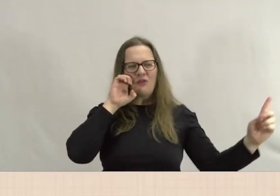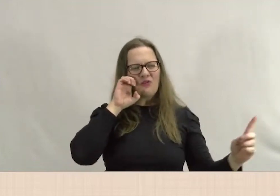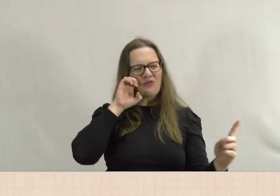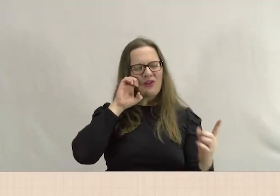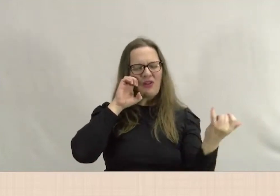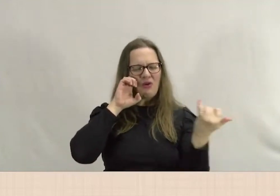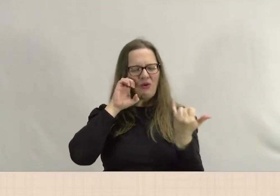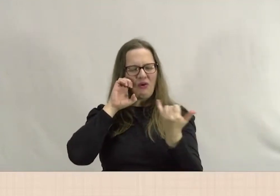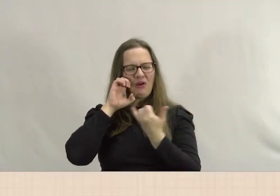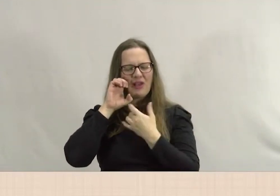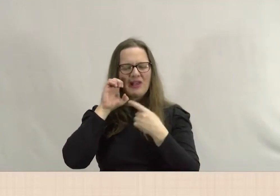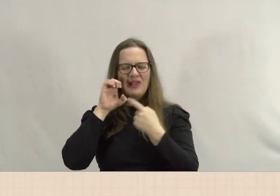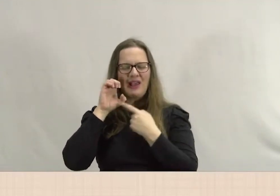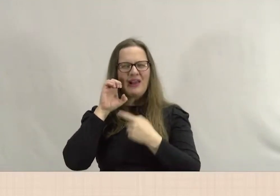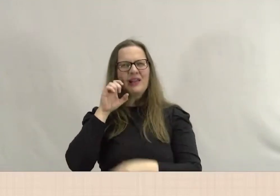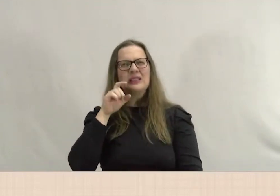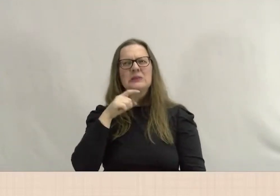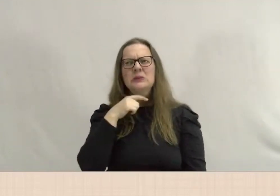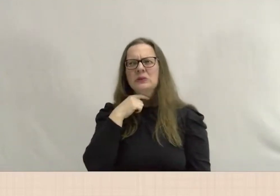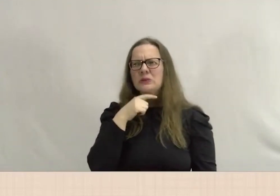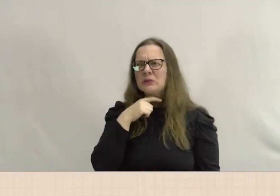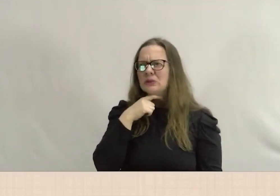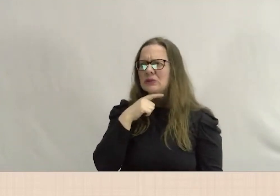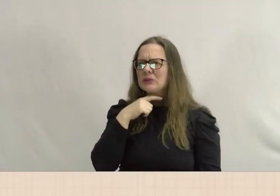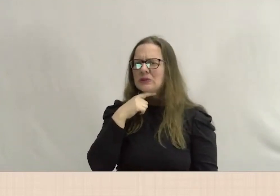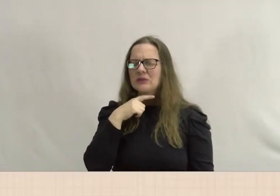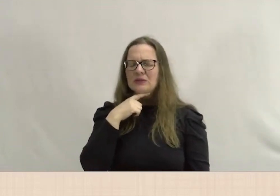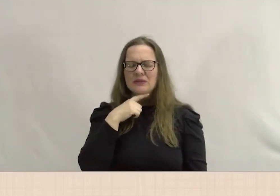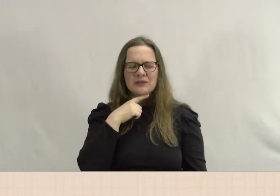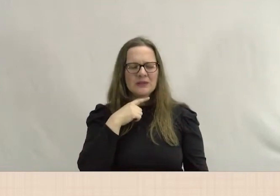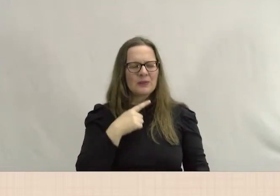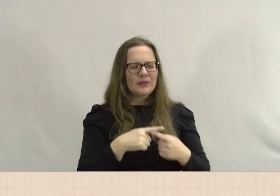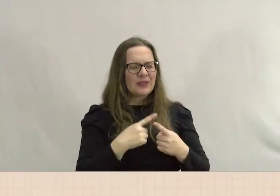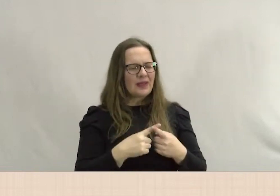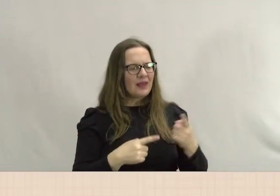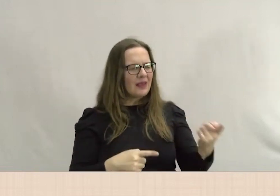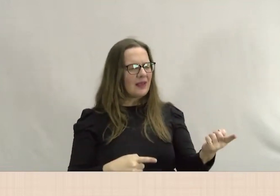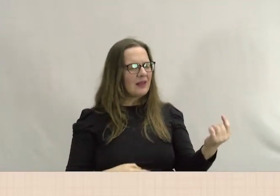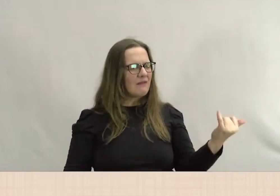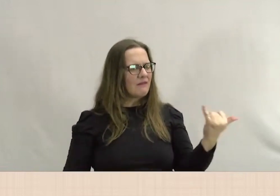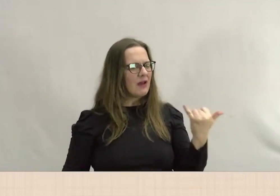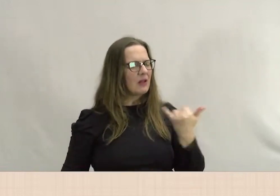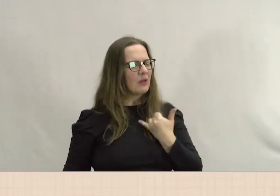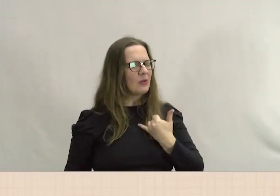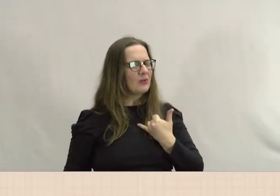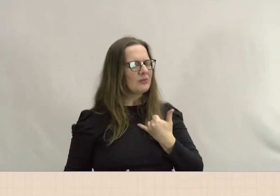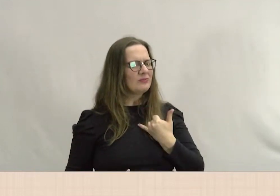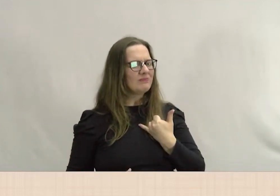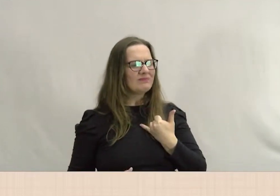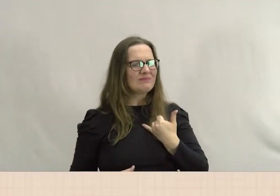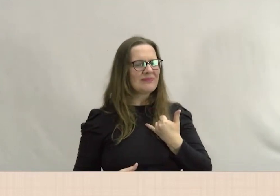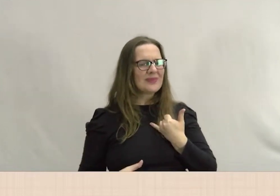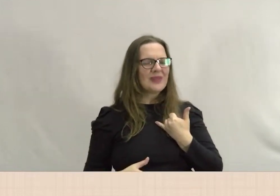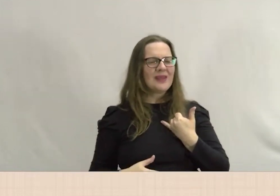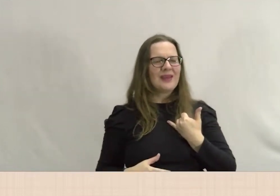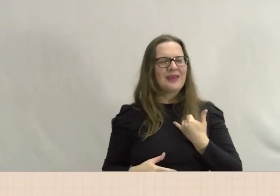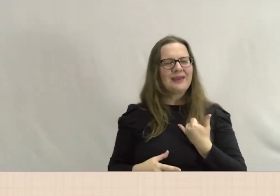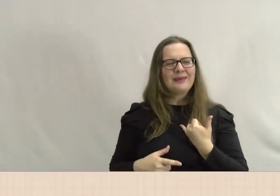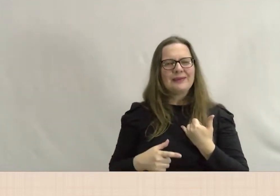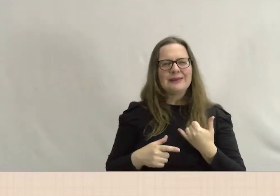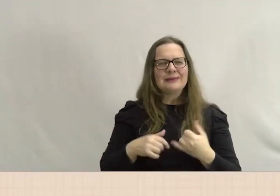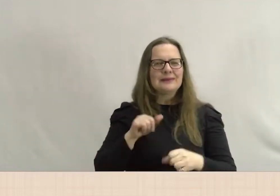sutil. Ele disse uma meia-verdade, uma inverdade que é meia-verdade. Ele disse assim: será